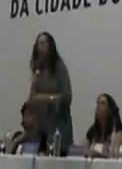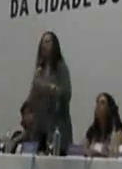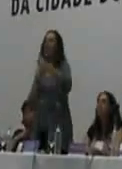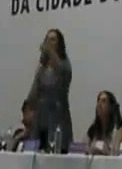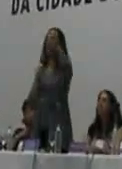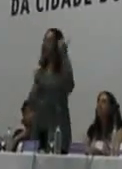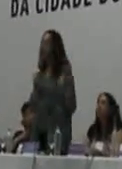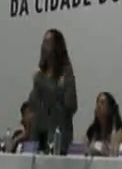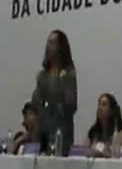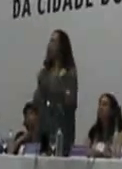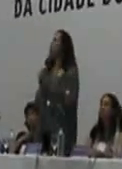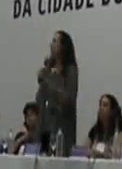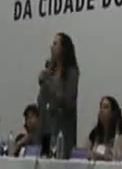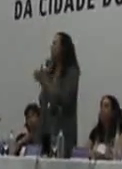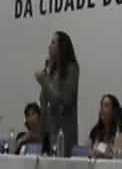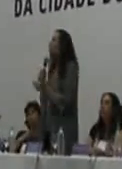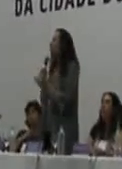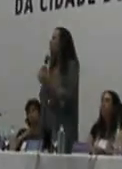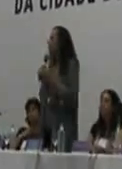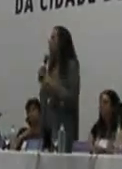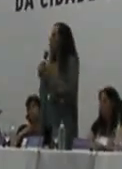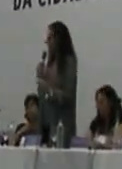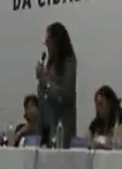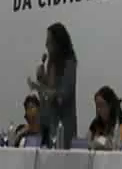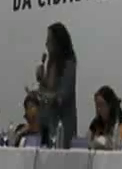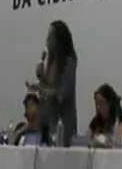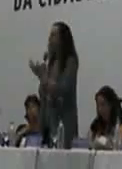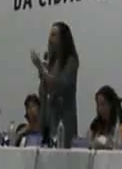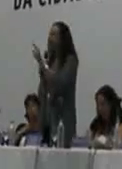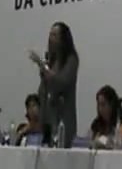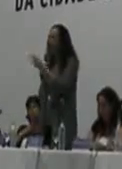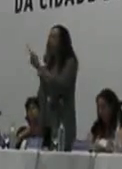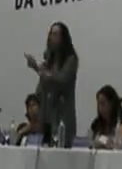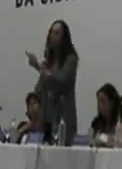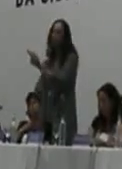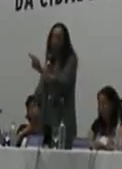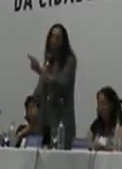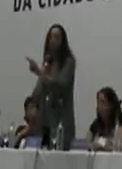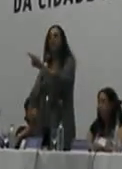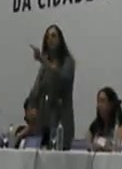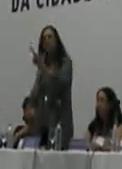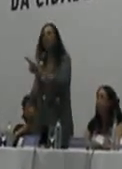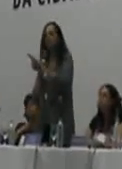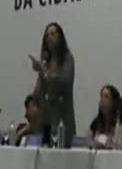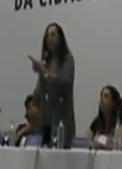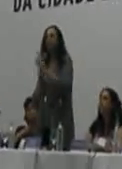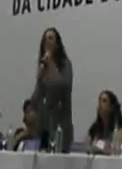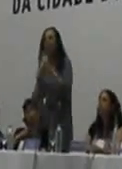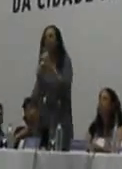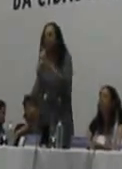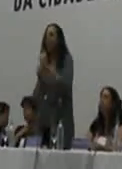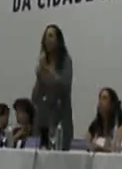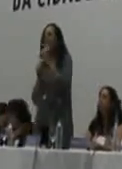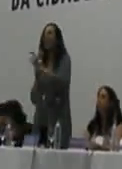o judiciário, o Ministério Público, todo mundo cumpra a sua parte. Então é importante uma releitura no grupo da Lei Maria da Penha,